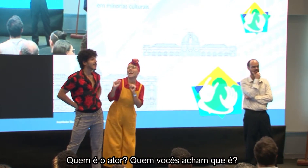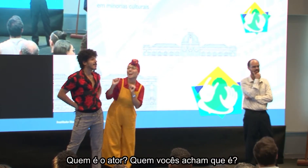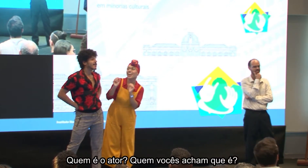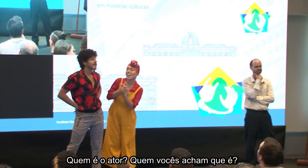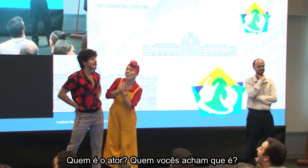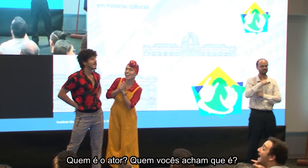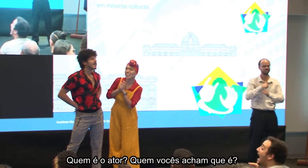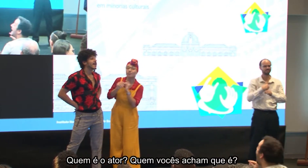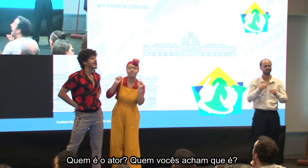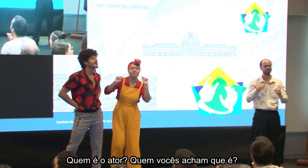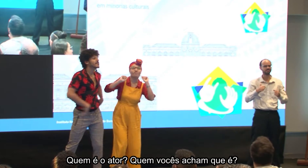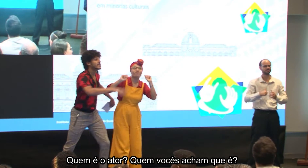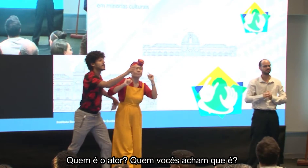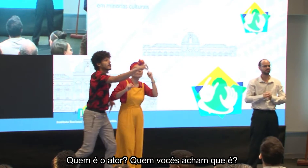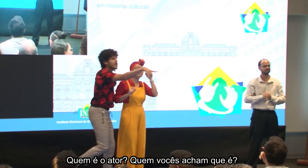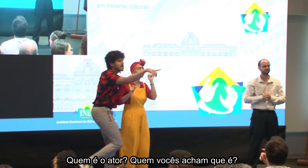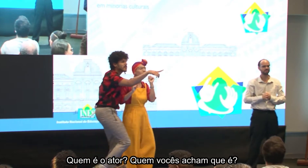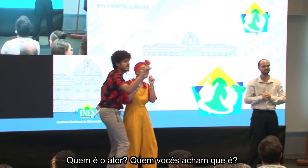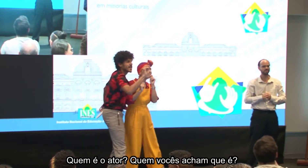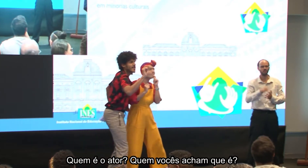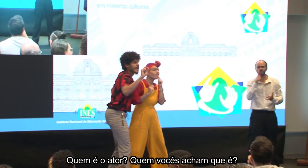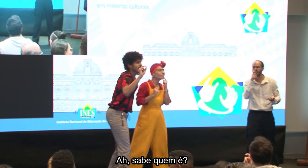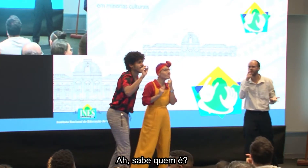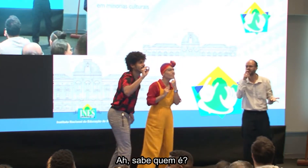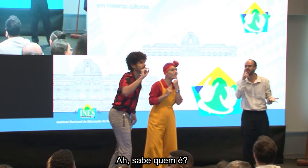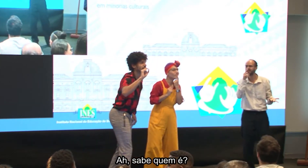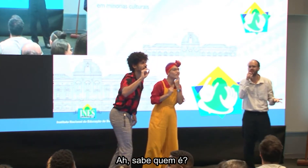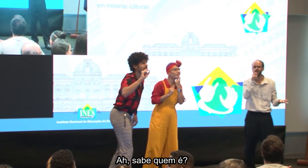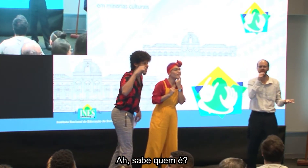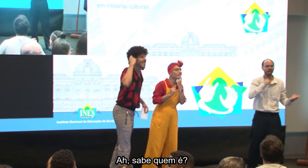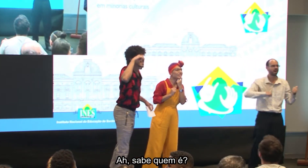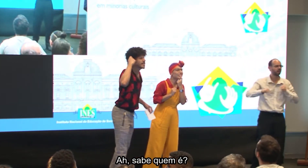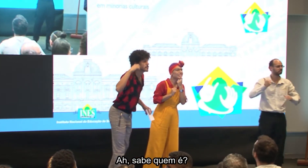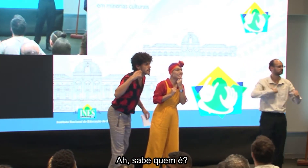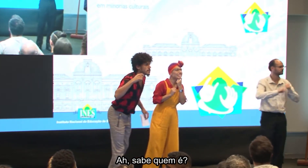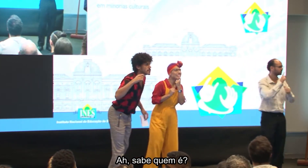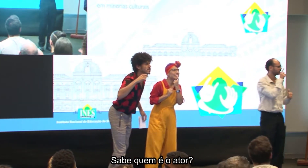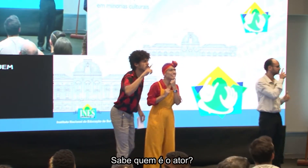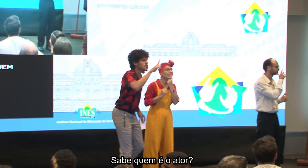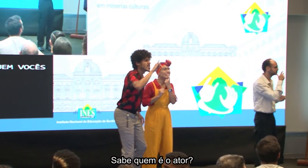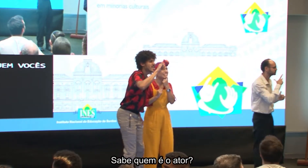E quem é o ator? Quem vocês acham que é? Ah, sabe quem é? Sabe quem é o ator?